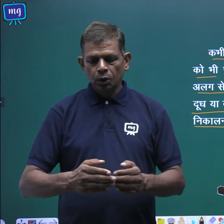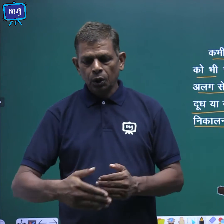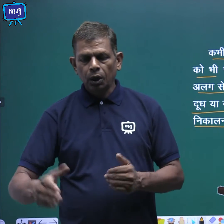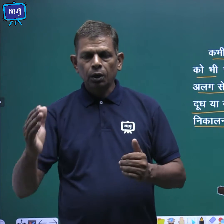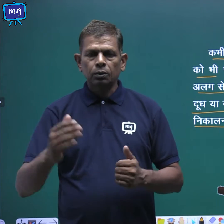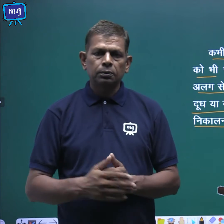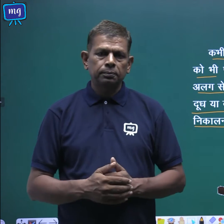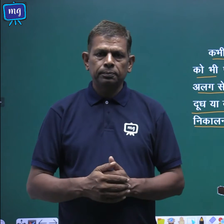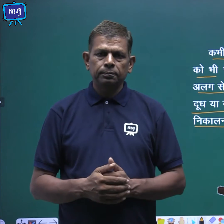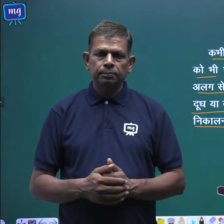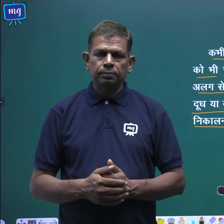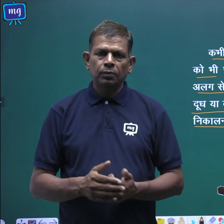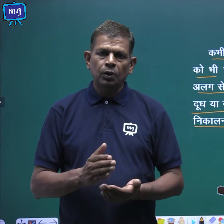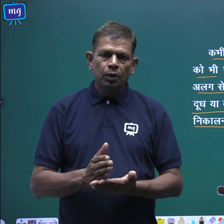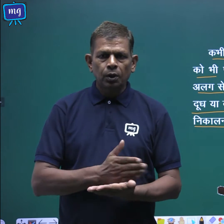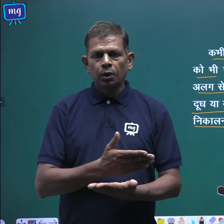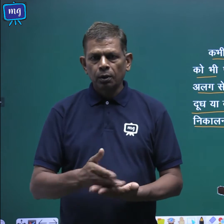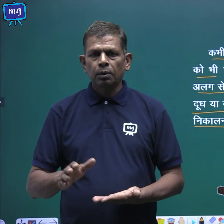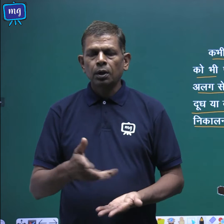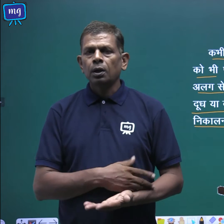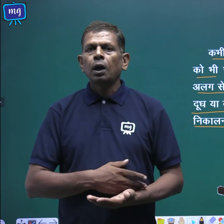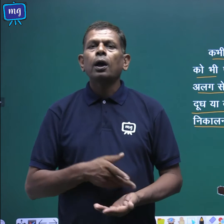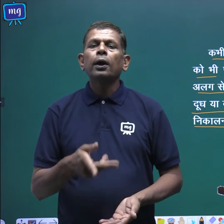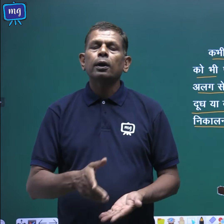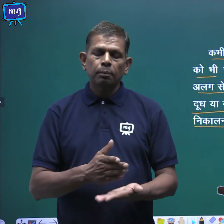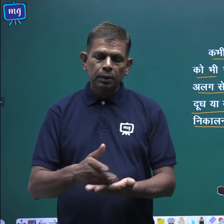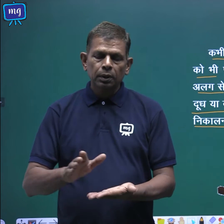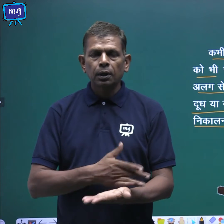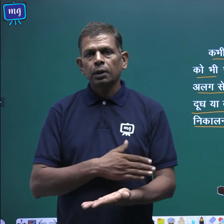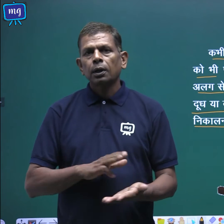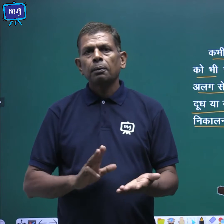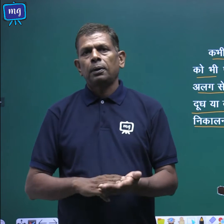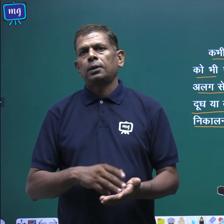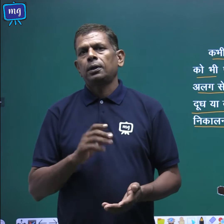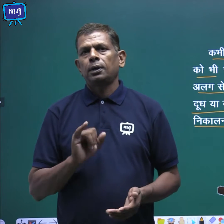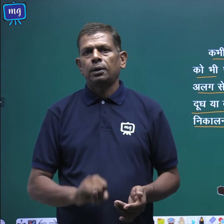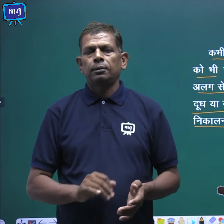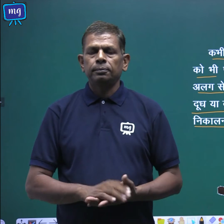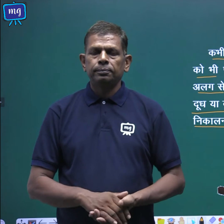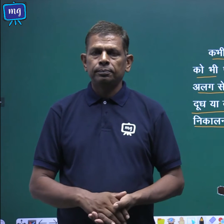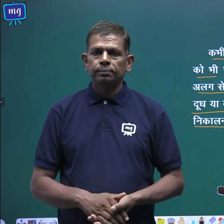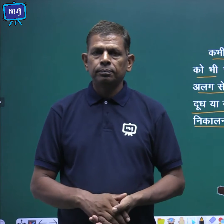अलग हो जाती है। तो यह भी एक पृथक्करण की विधि है।